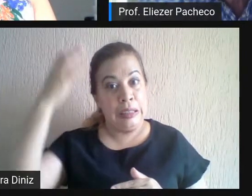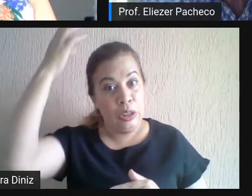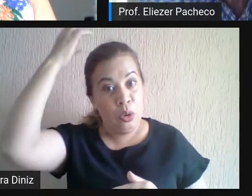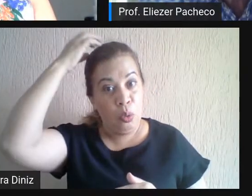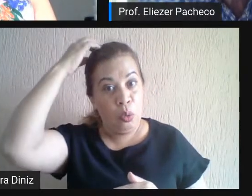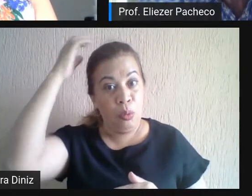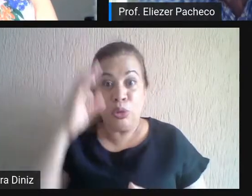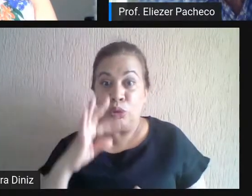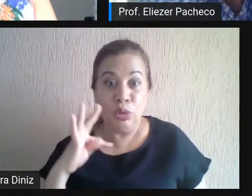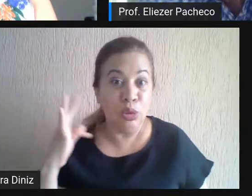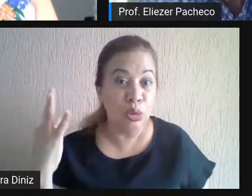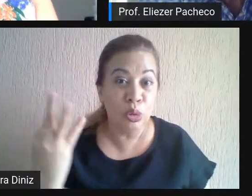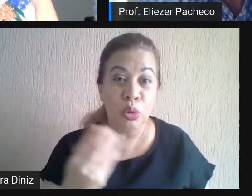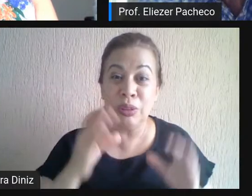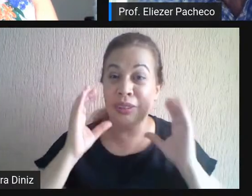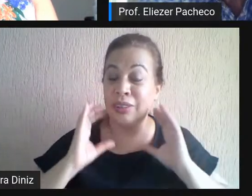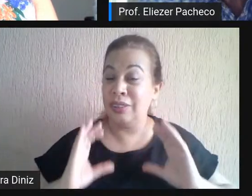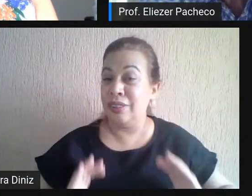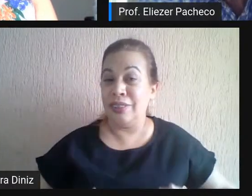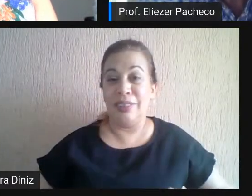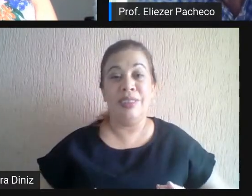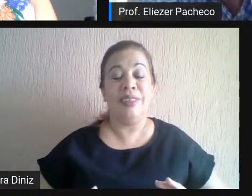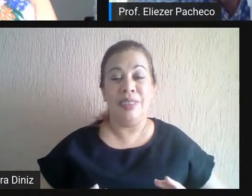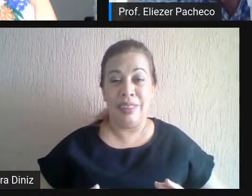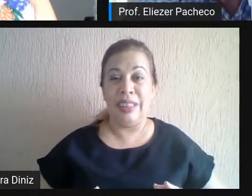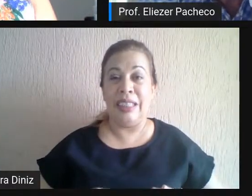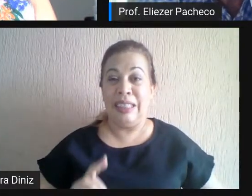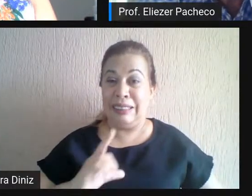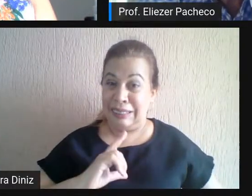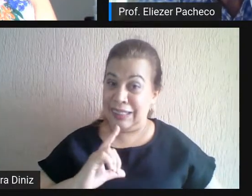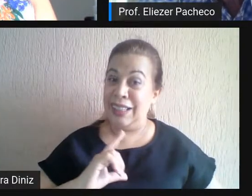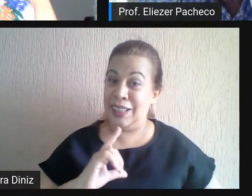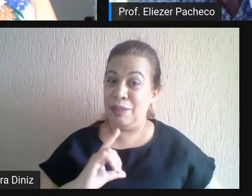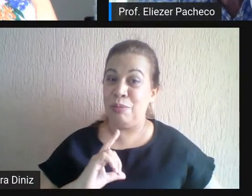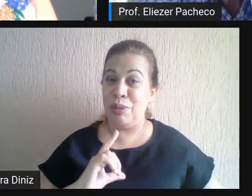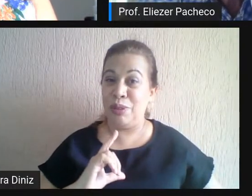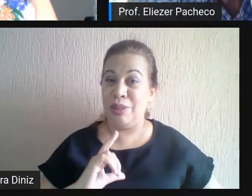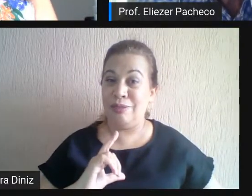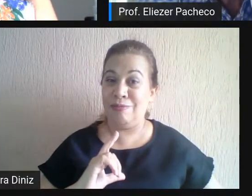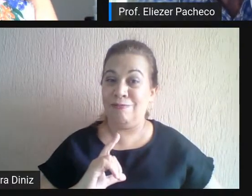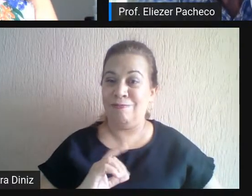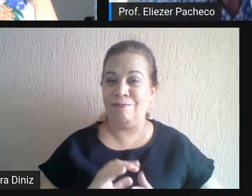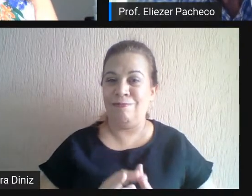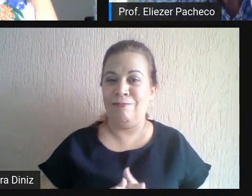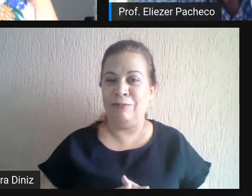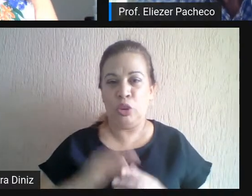Todos nós, cidadãos e cidadãs, temos a ver com isso.